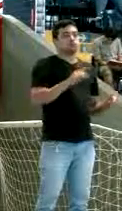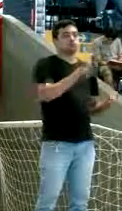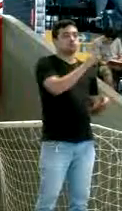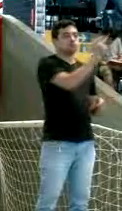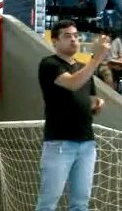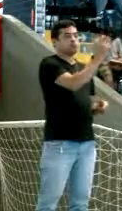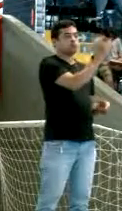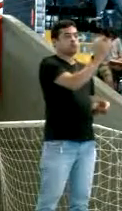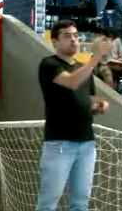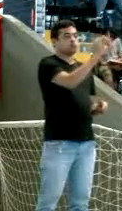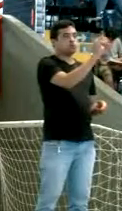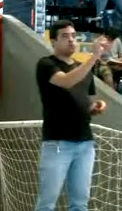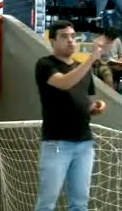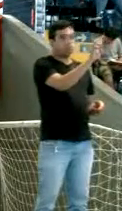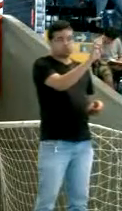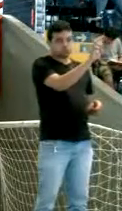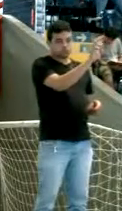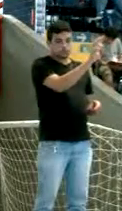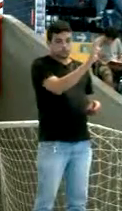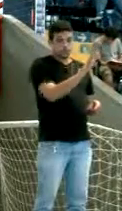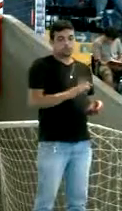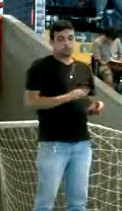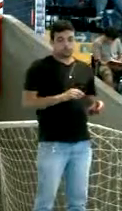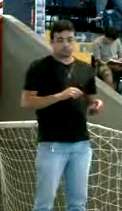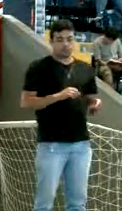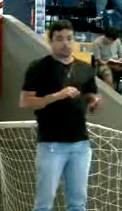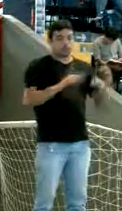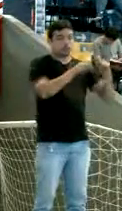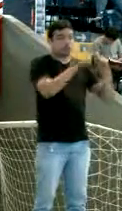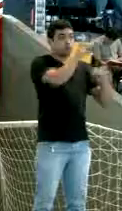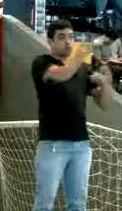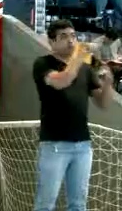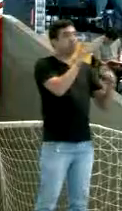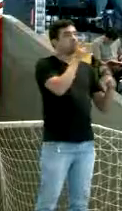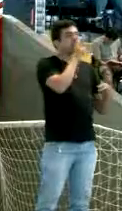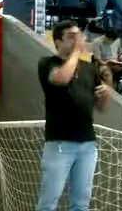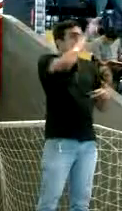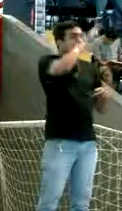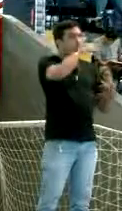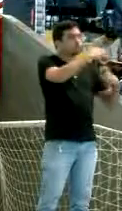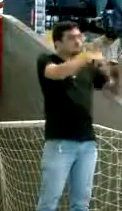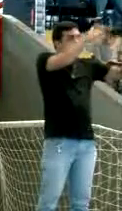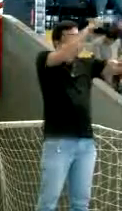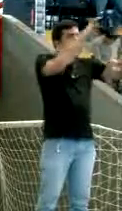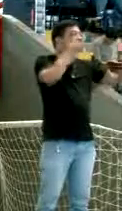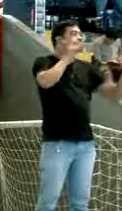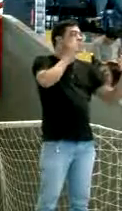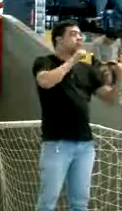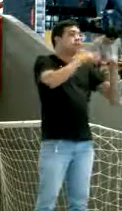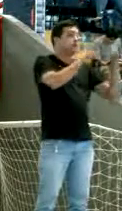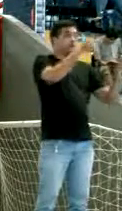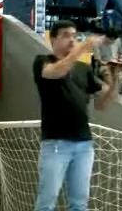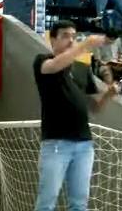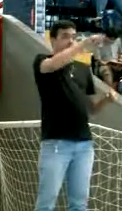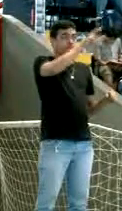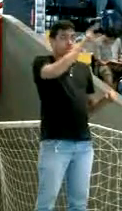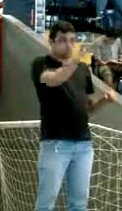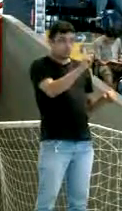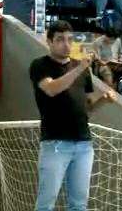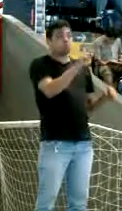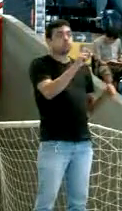Hollywood. Hollywood. O cinema começa a crescer, começa a se desenvolver, mas em 1950